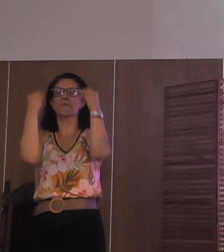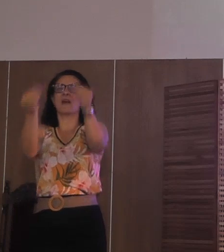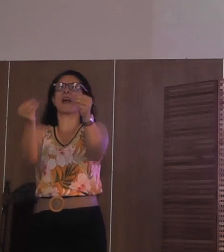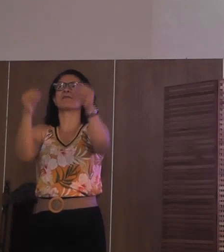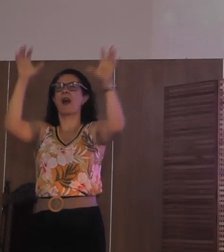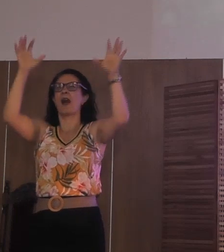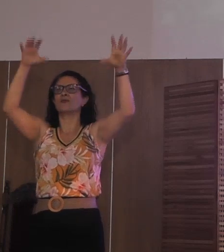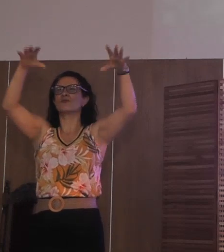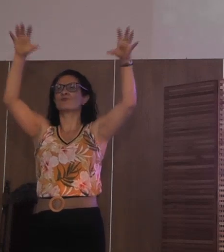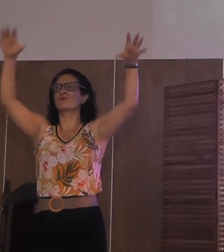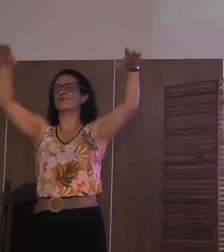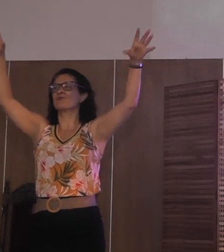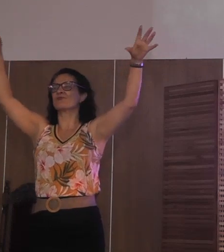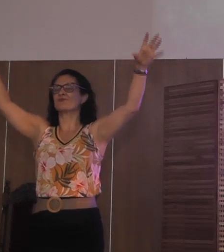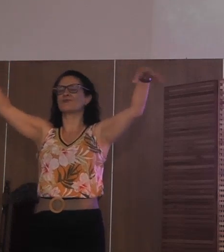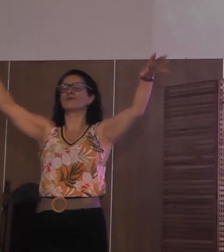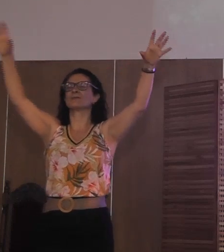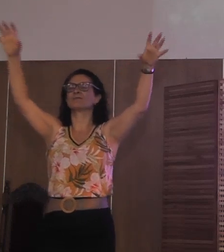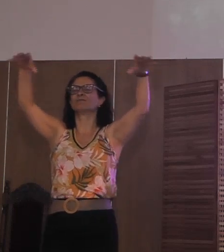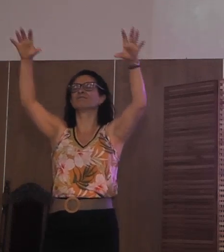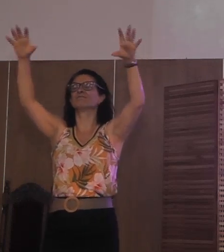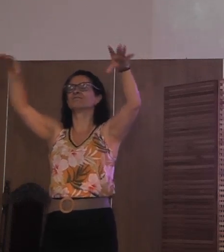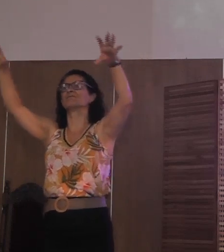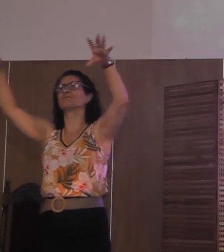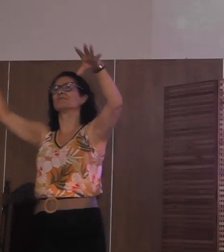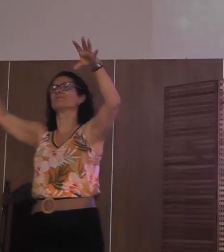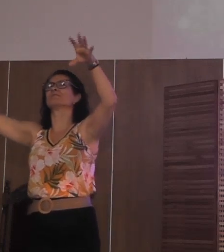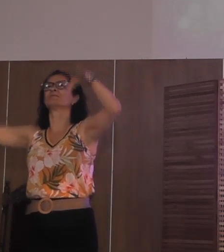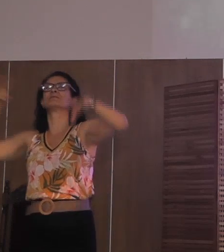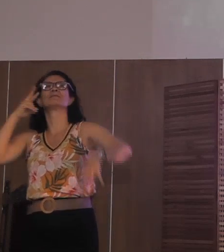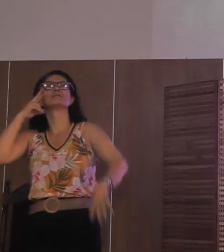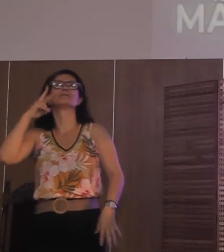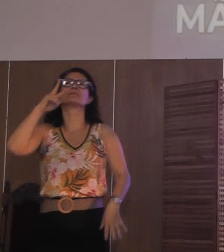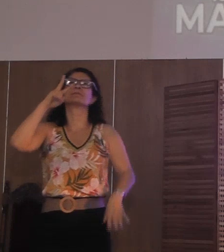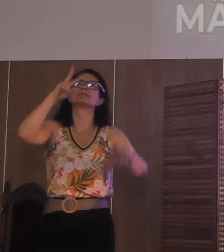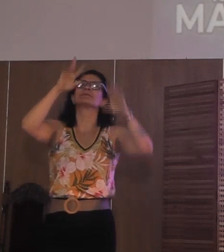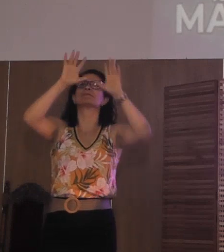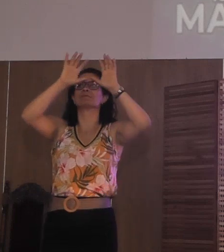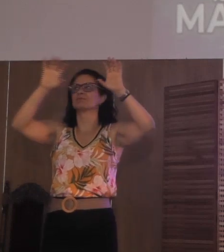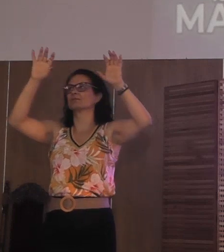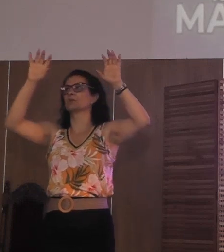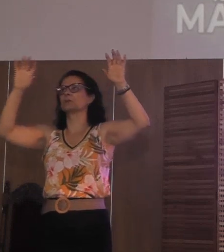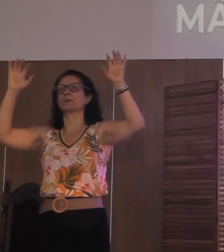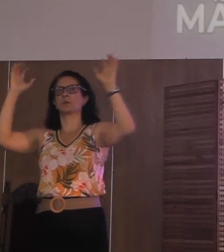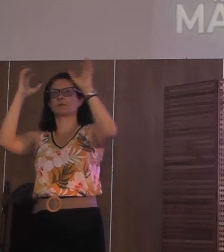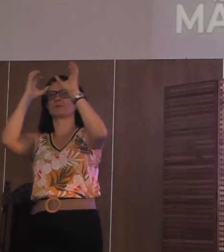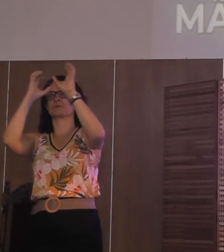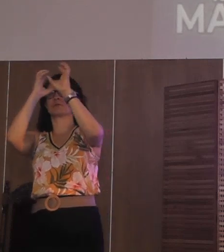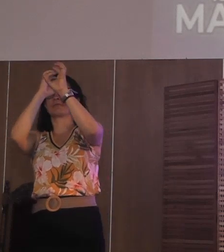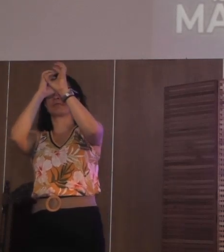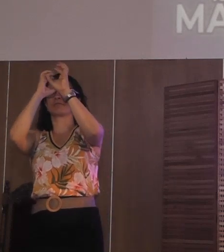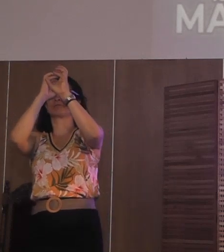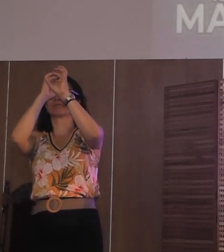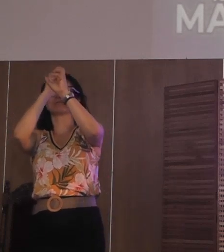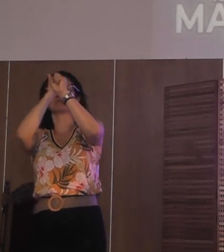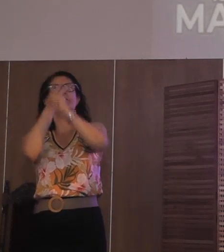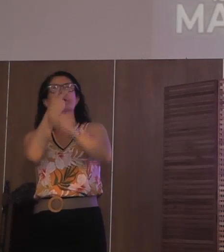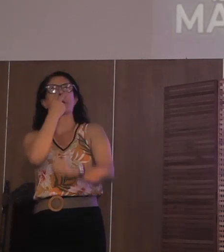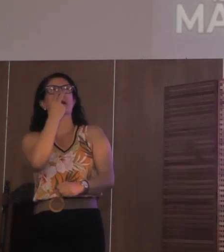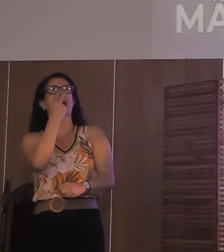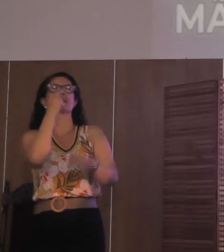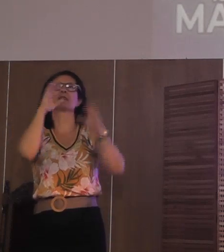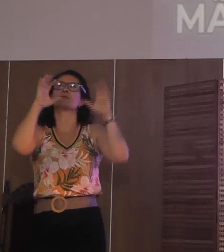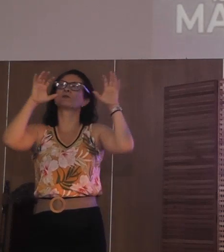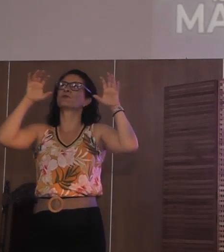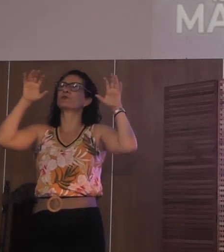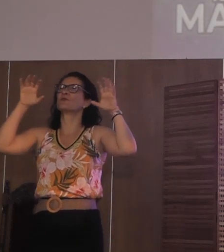vai descer. Eu vejo uma pequena nuvem do tamanho da mão de